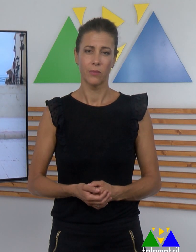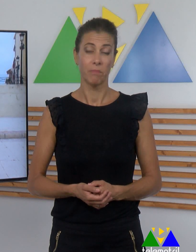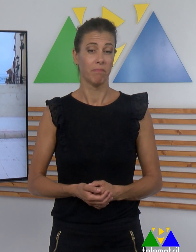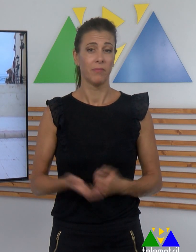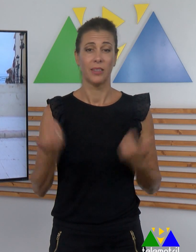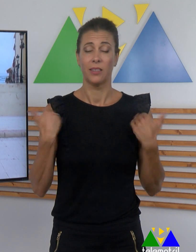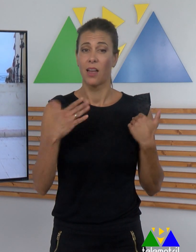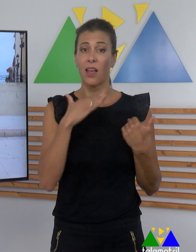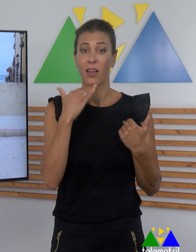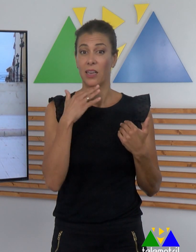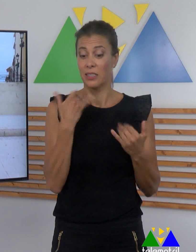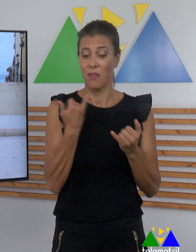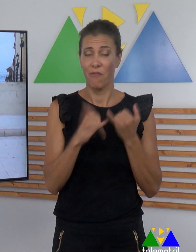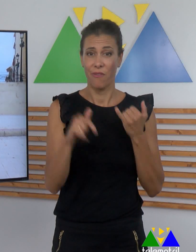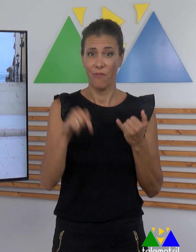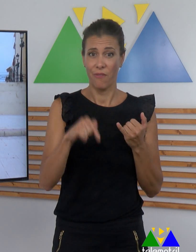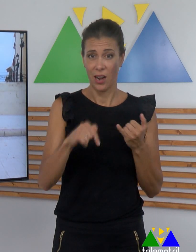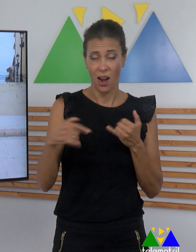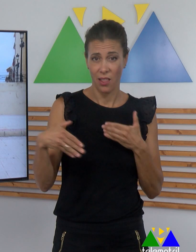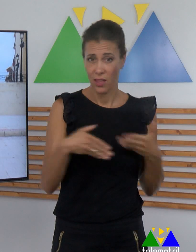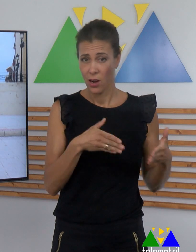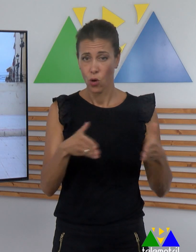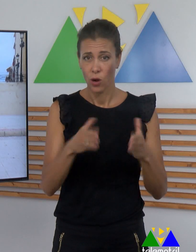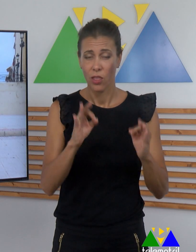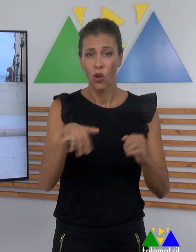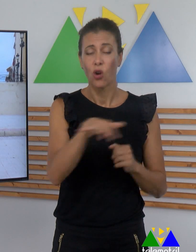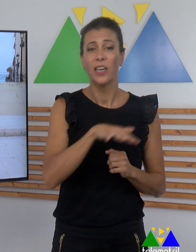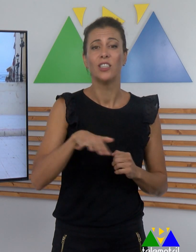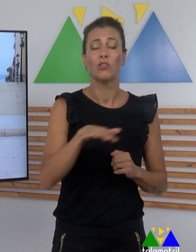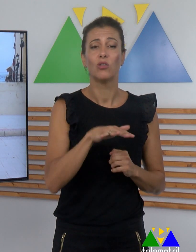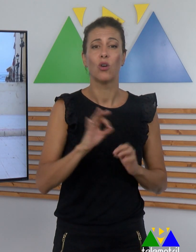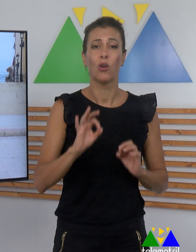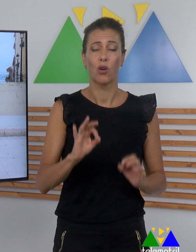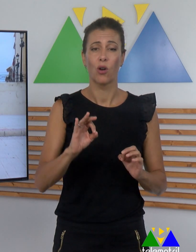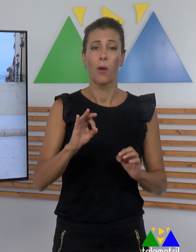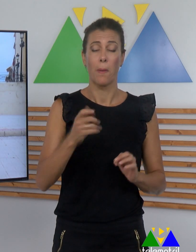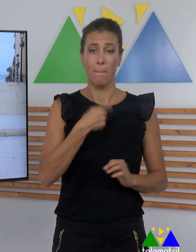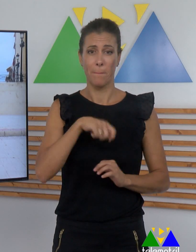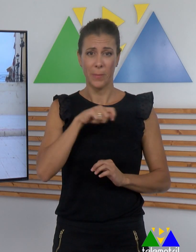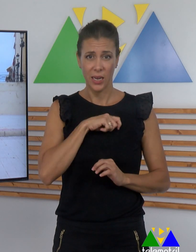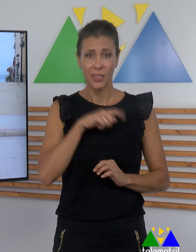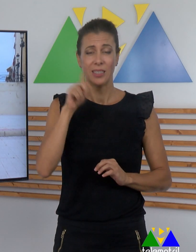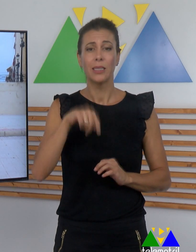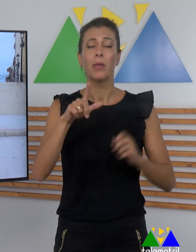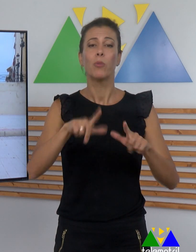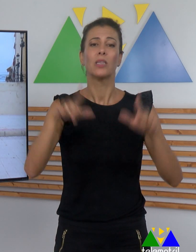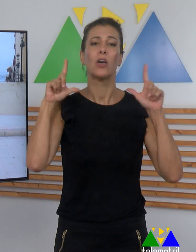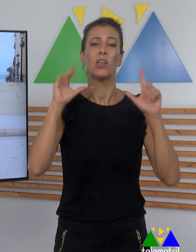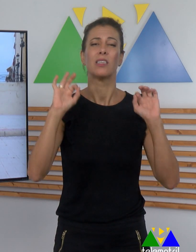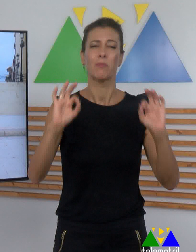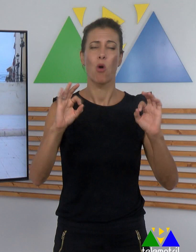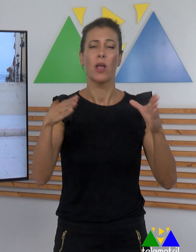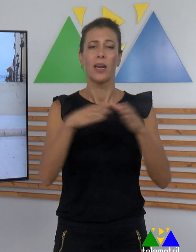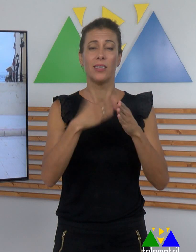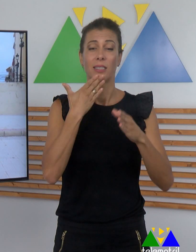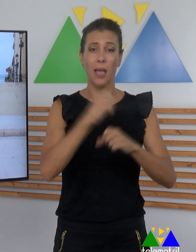Llegamos prácticamente a la recta final de nuestro recorrido, lo que es el entorno de la Plaza de España, sobre todo con el protagonismo de nuestra iglesia